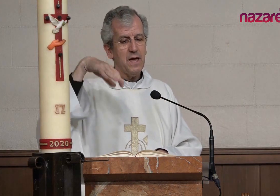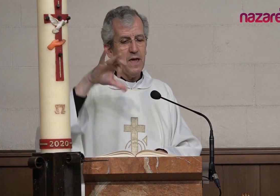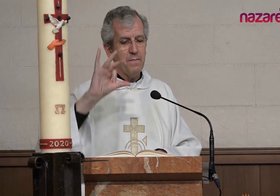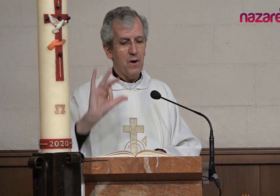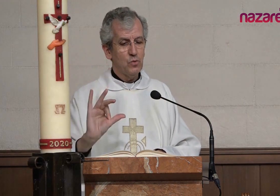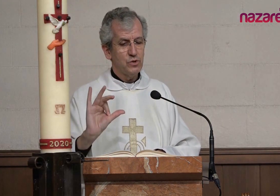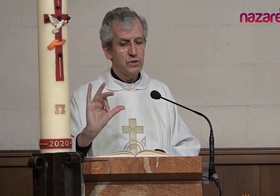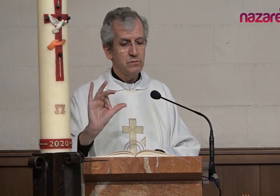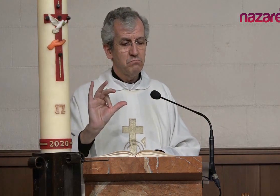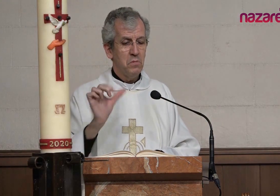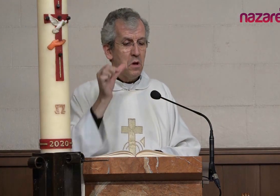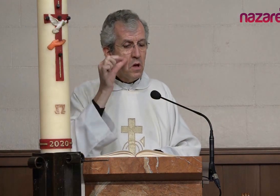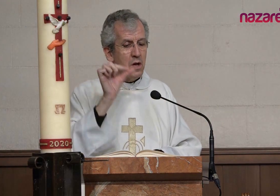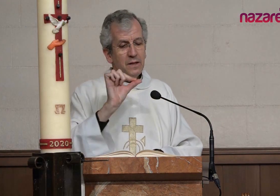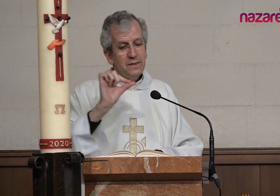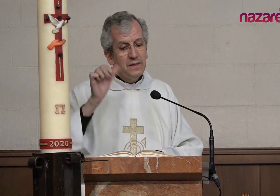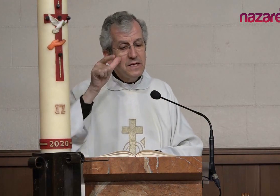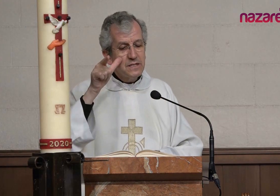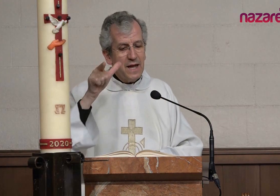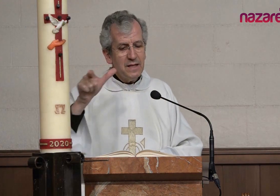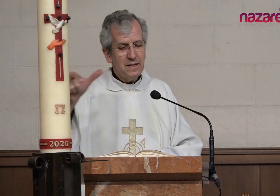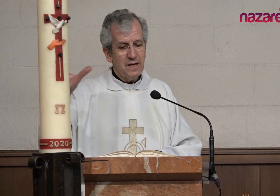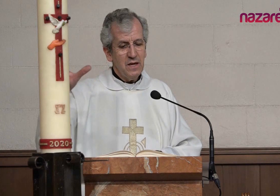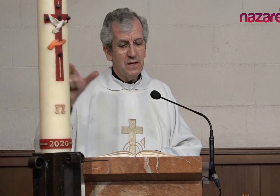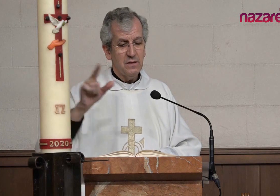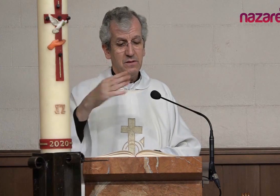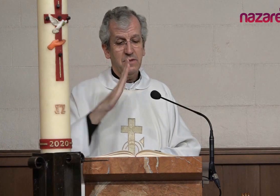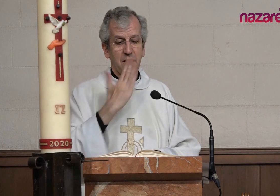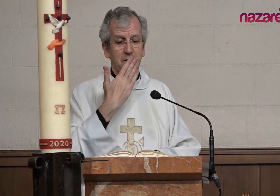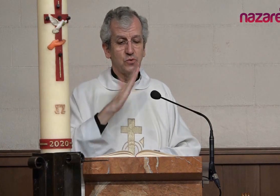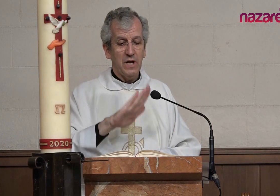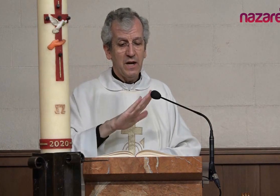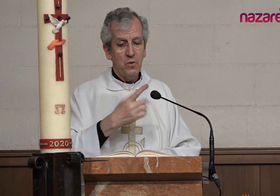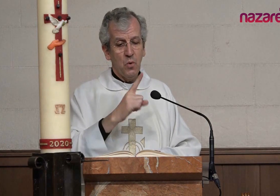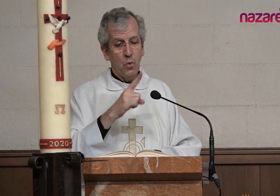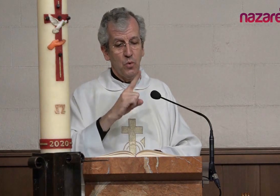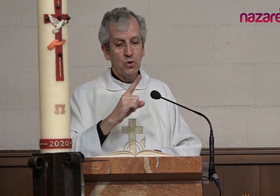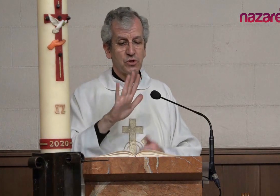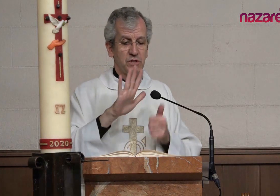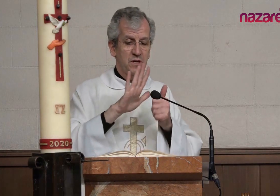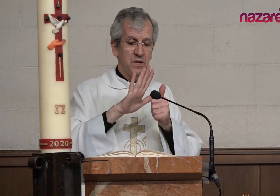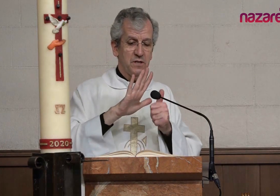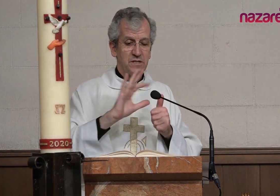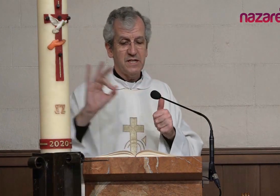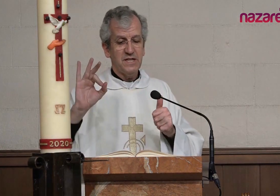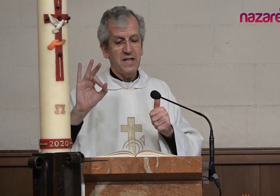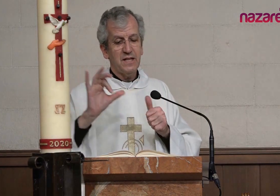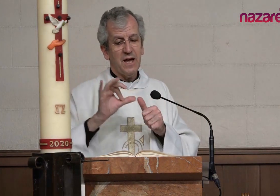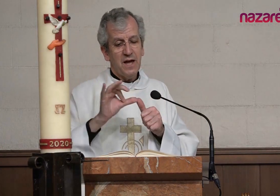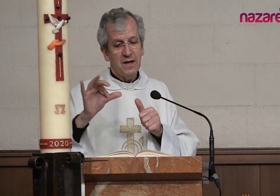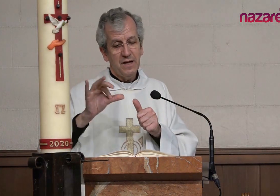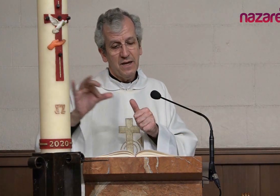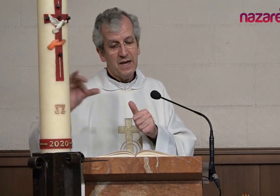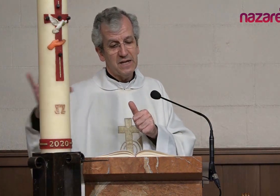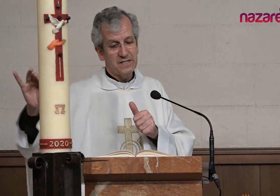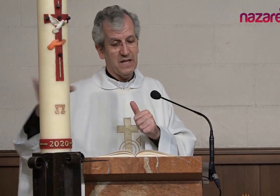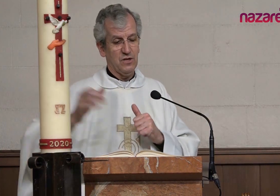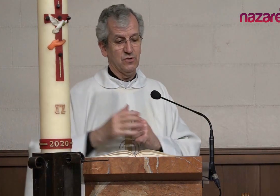llamada Emaús, distante de Jerusalén unos 60